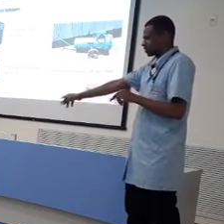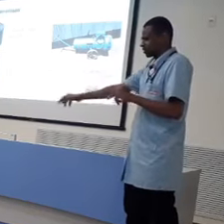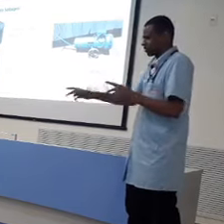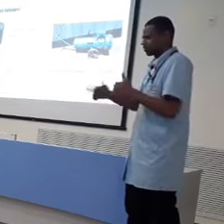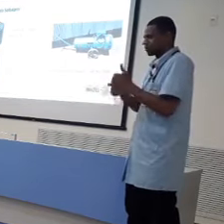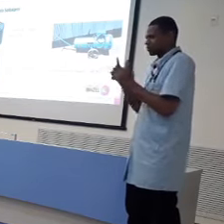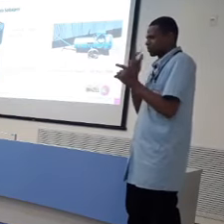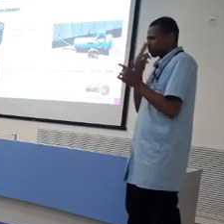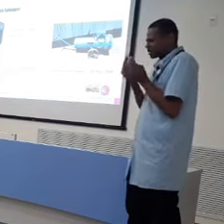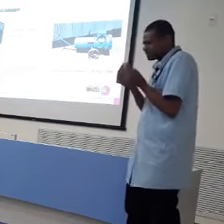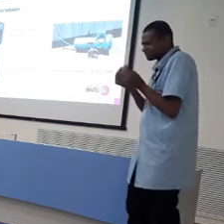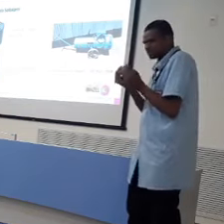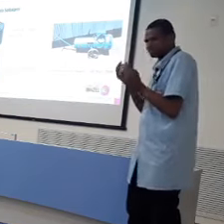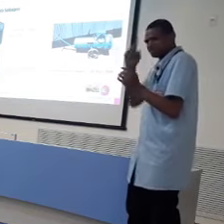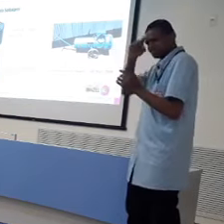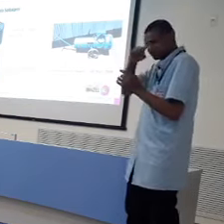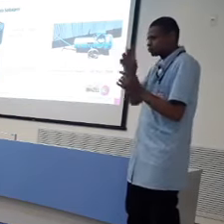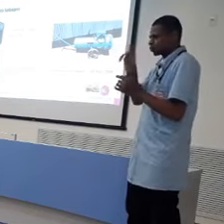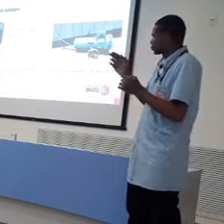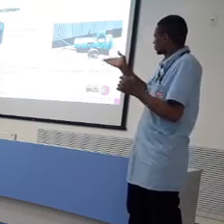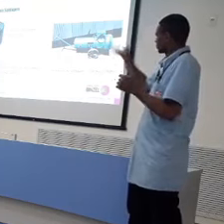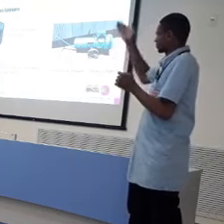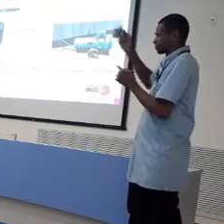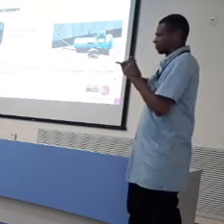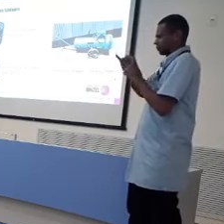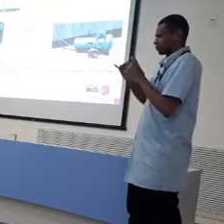delicado, um trabalho diferente, você já consegue realizar com ela.